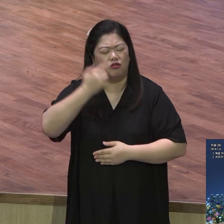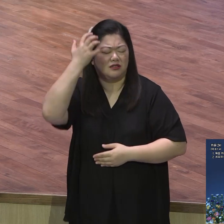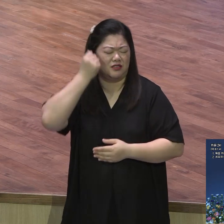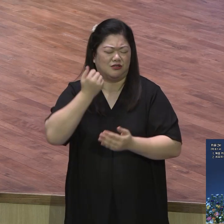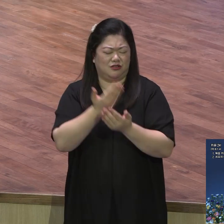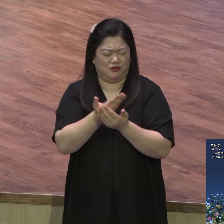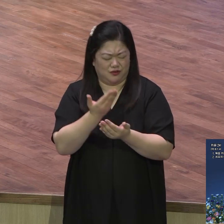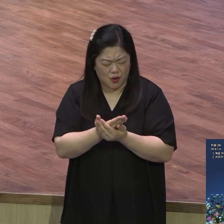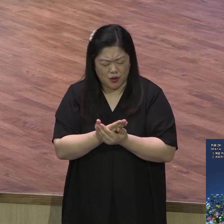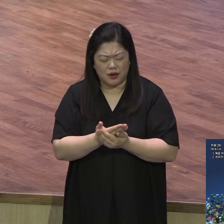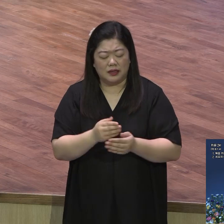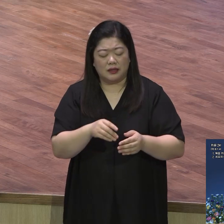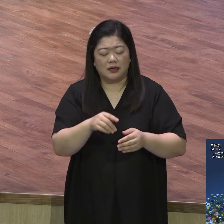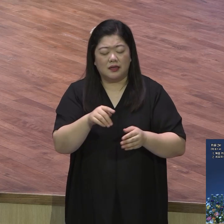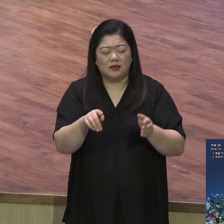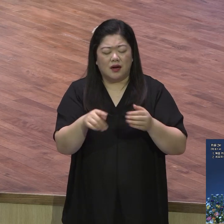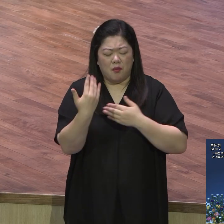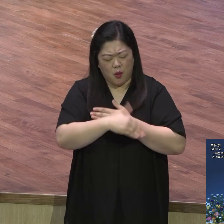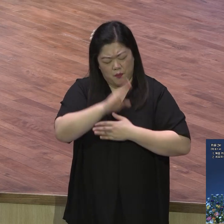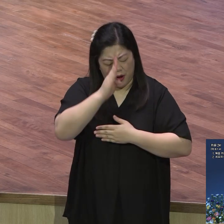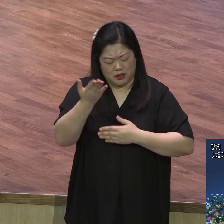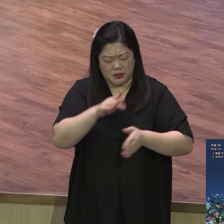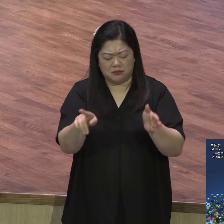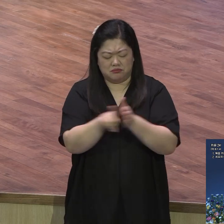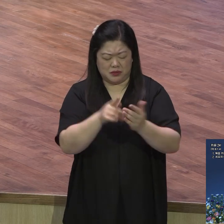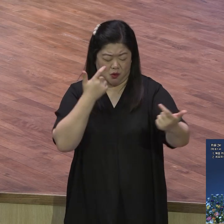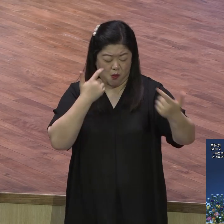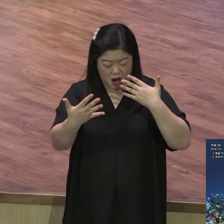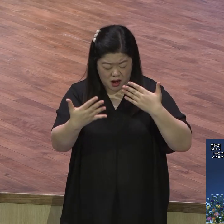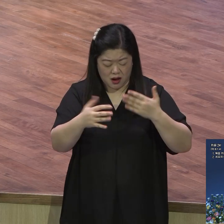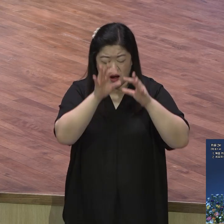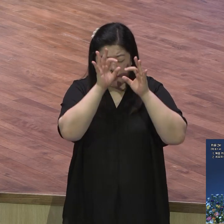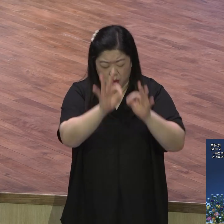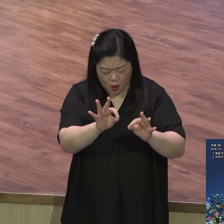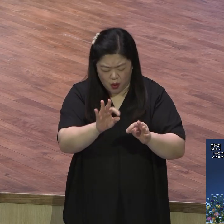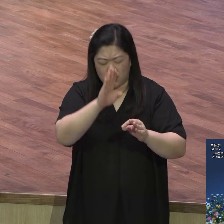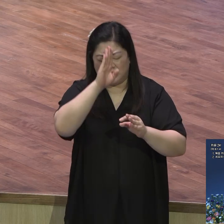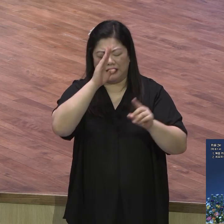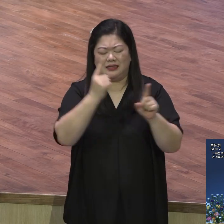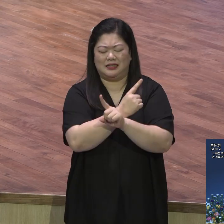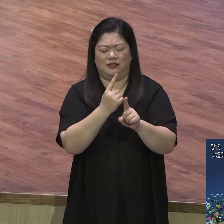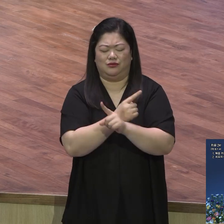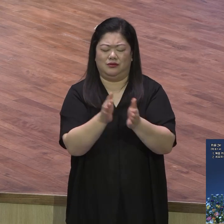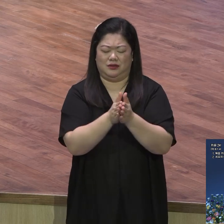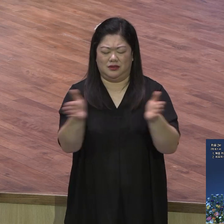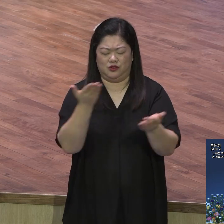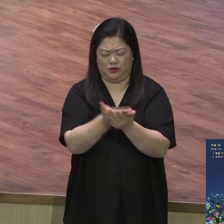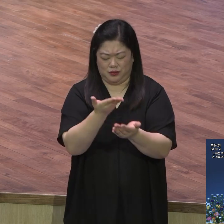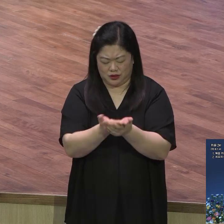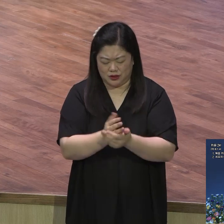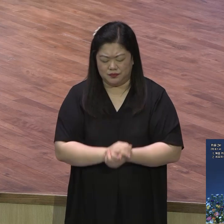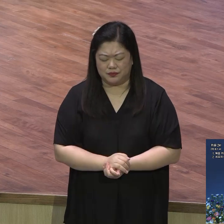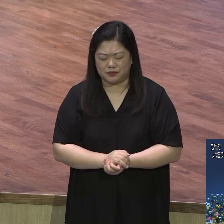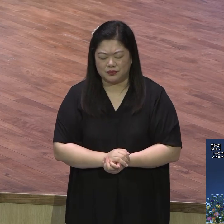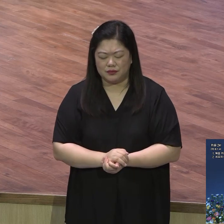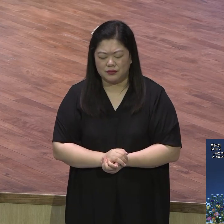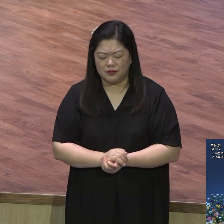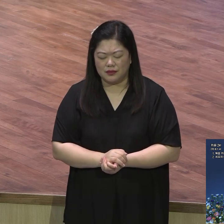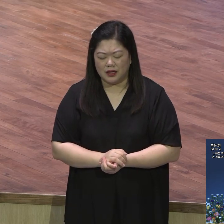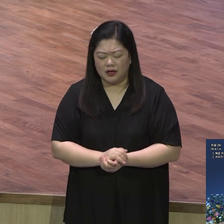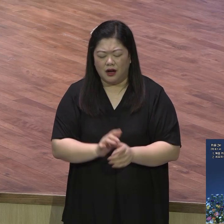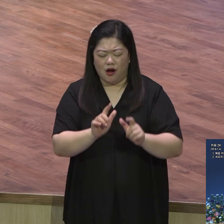나은 몸을 보시고 주님이여의 시간 그 암호의 군을 치료하여 주시옵사사 하나님이여 여러가지 질병으로 고통당한